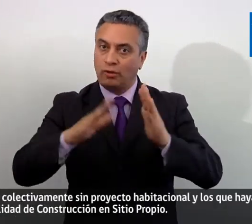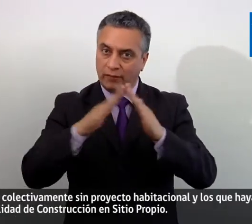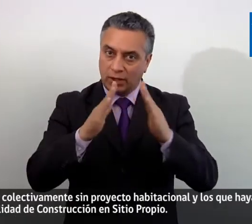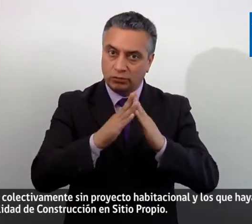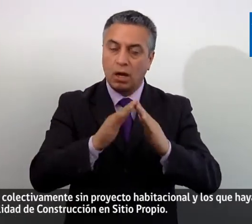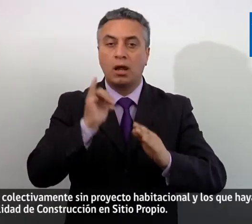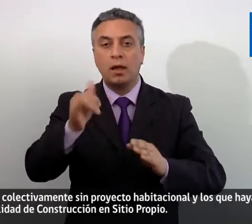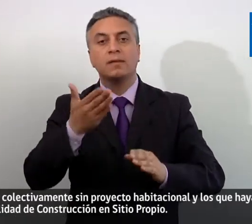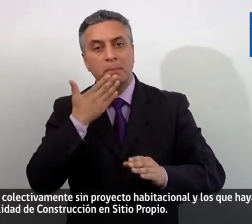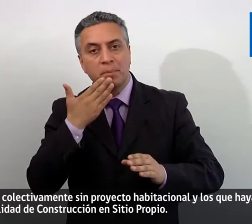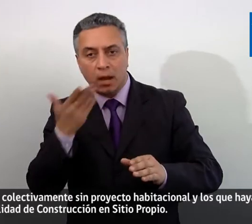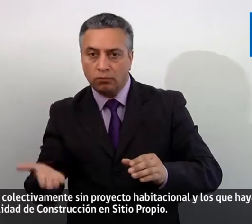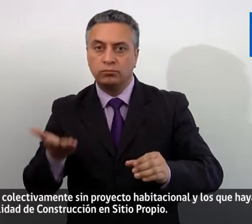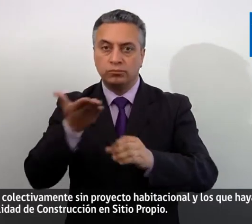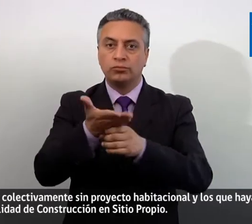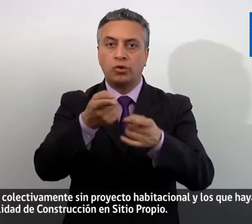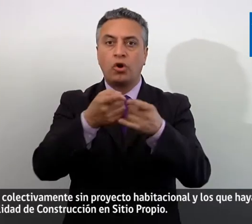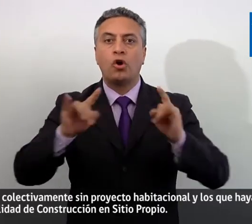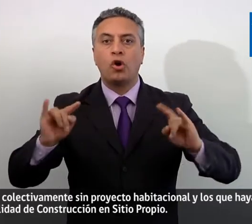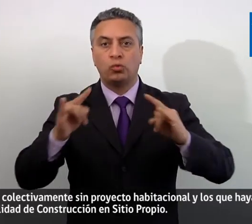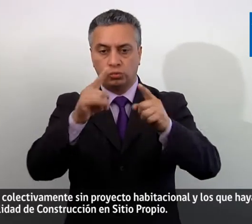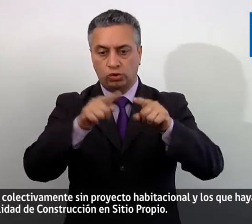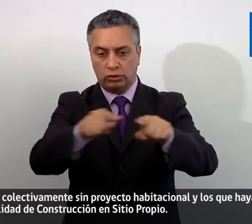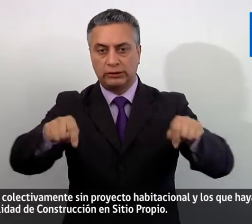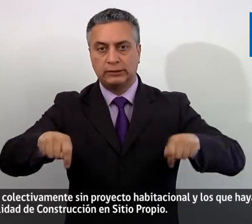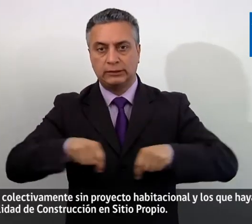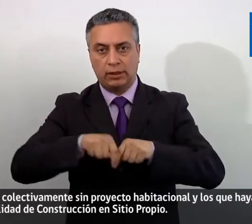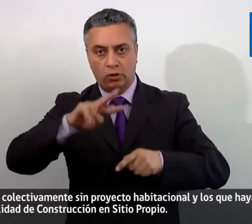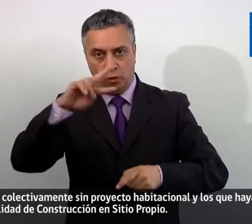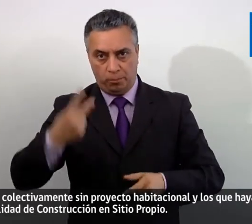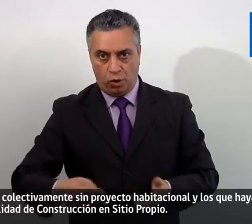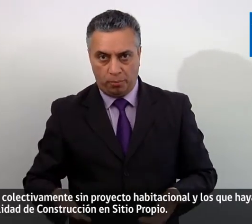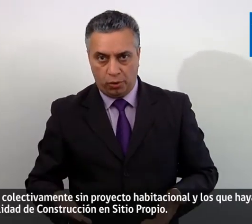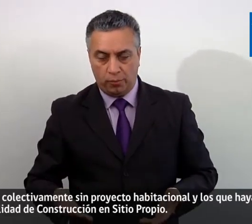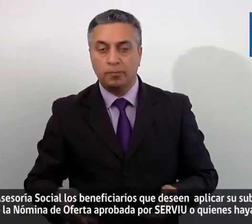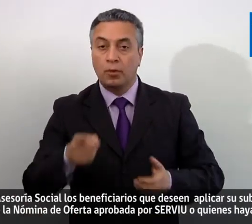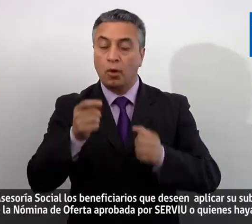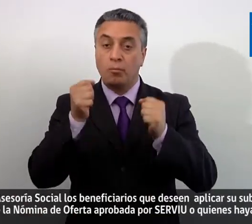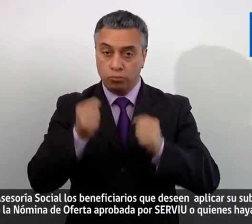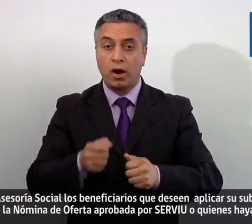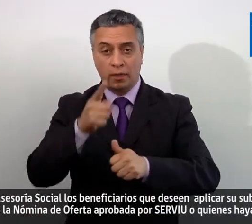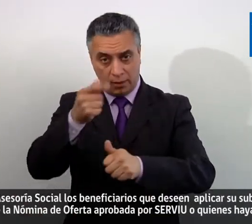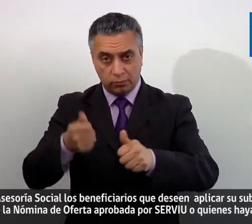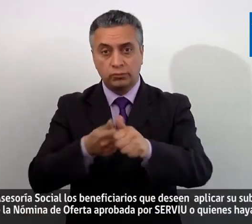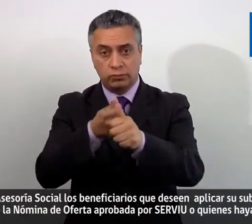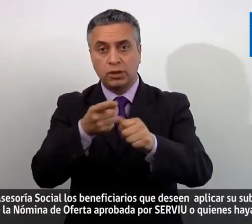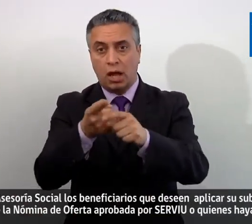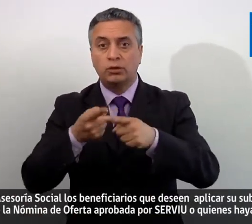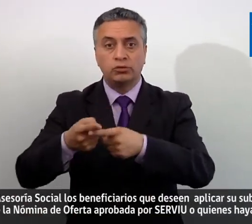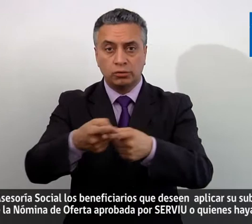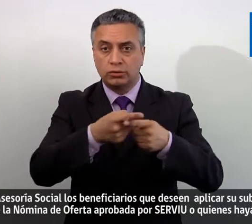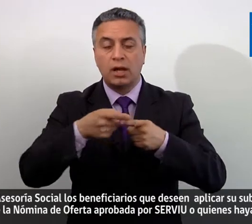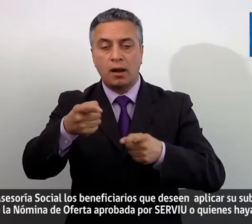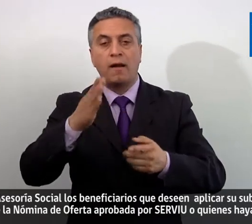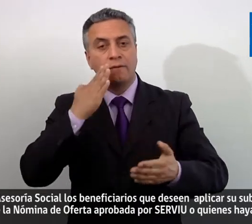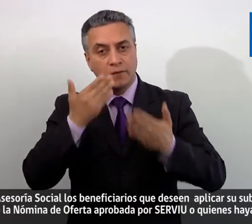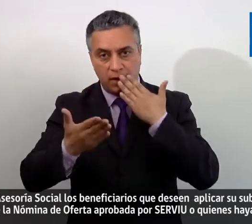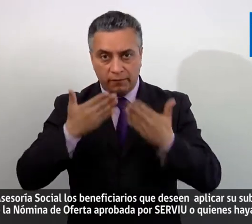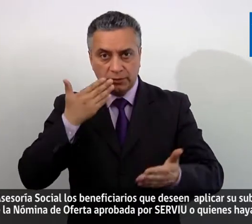los que hayan postulado a la modalidad de construcción en sitio propio. Podrán recibir asesoría social los beneficiarios